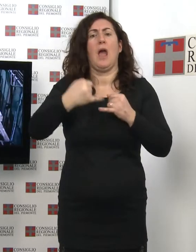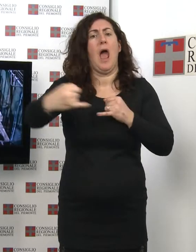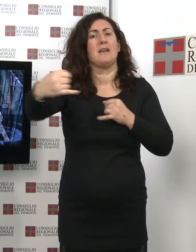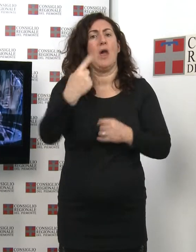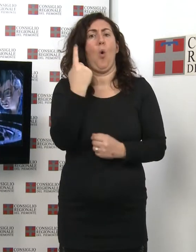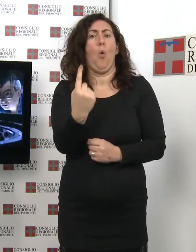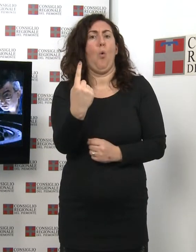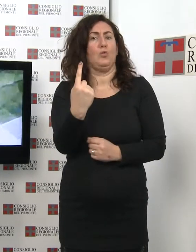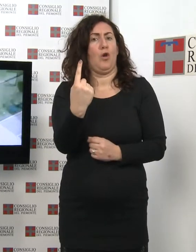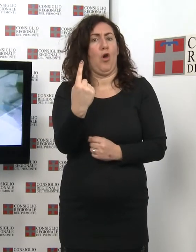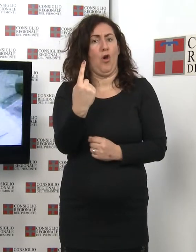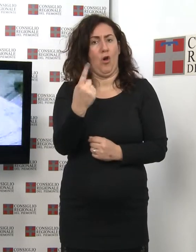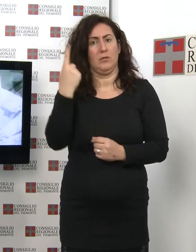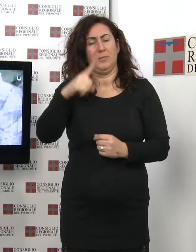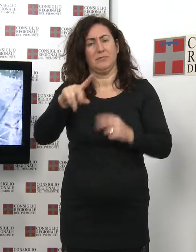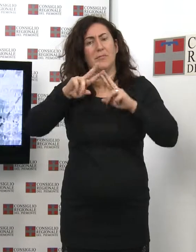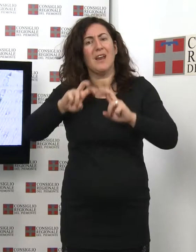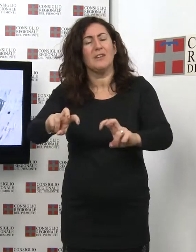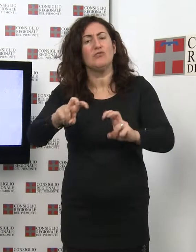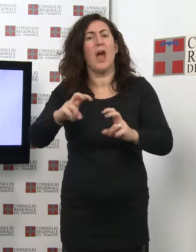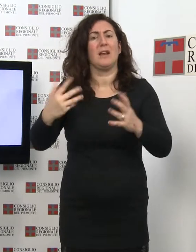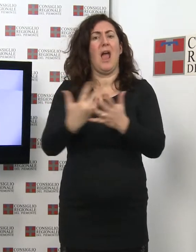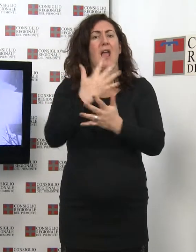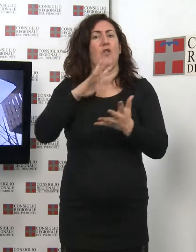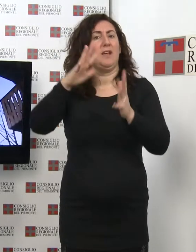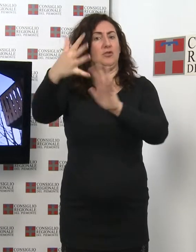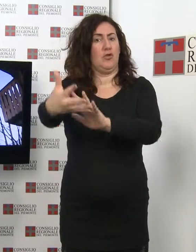dello sviluppo, della ricerca e dell'innovazione.